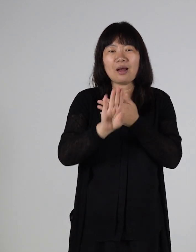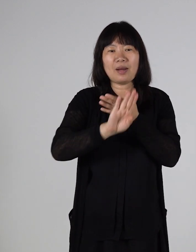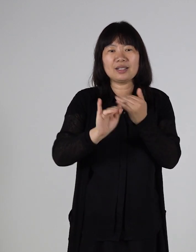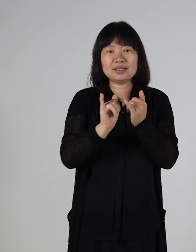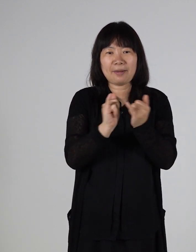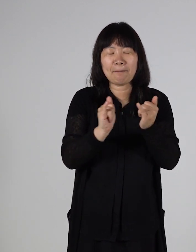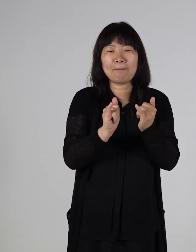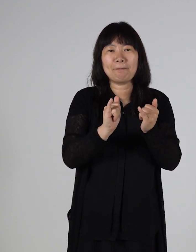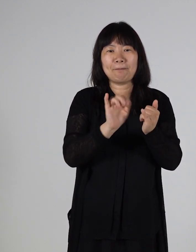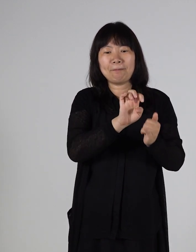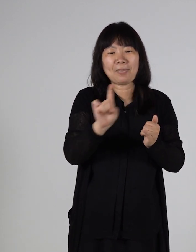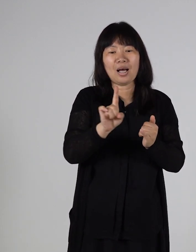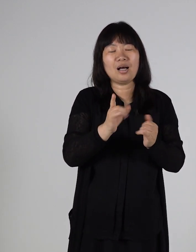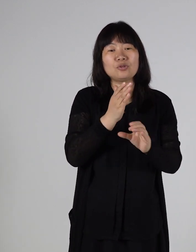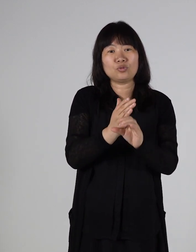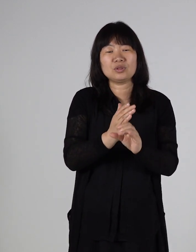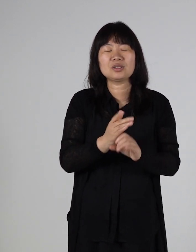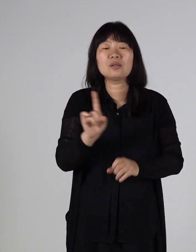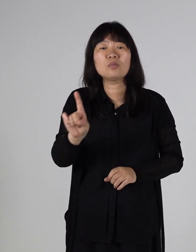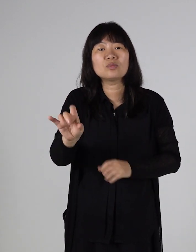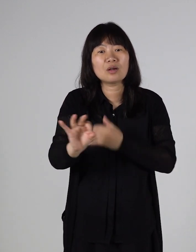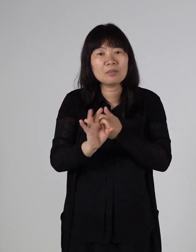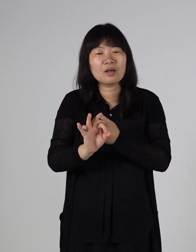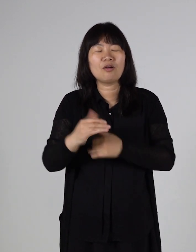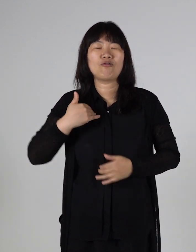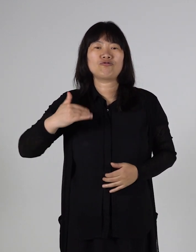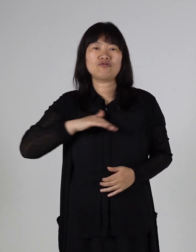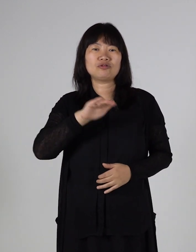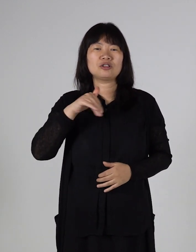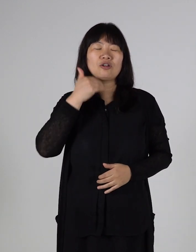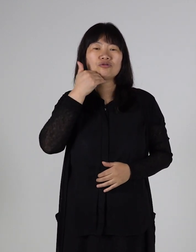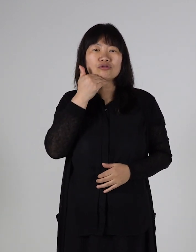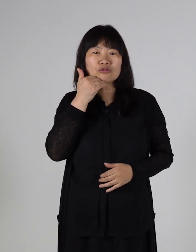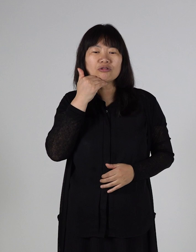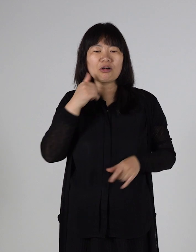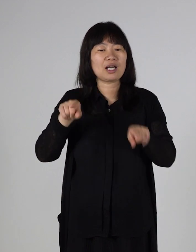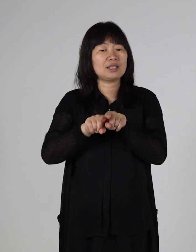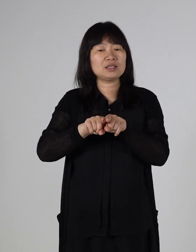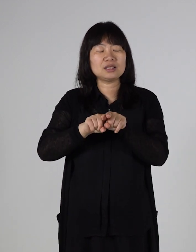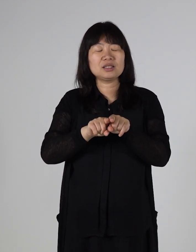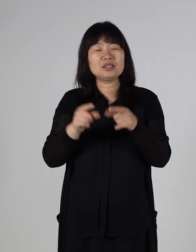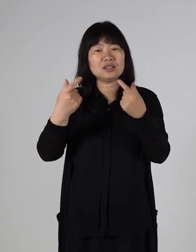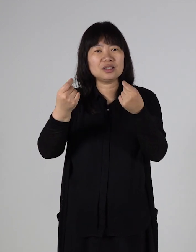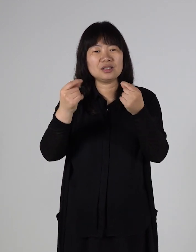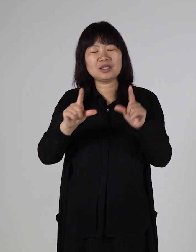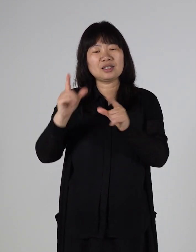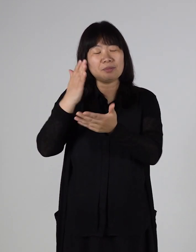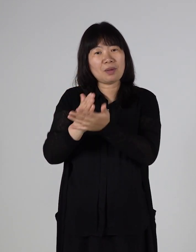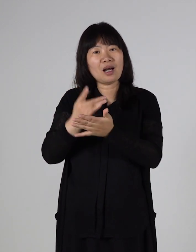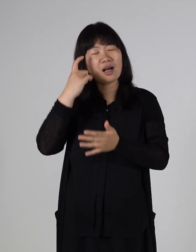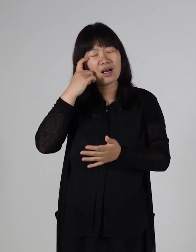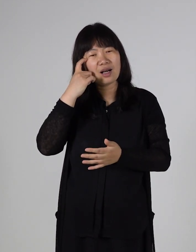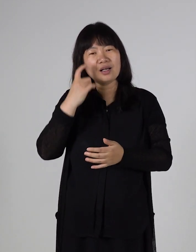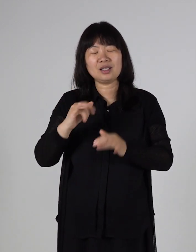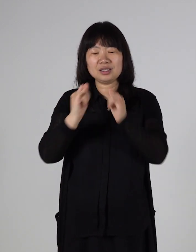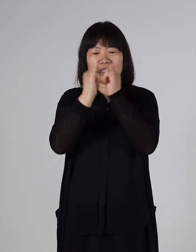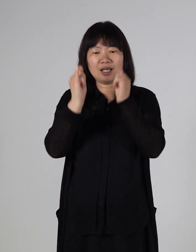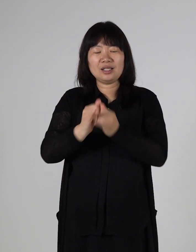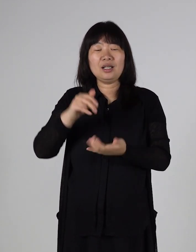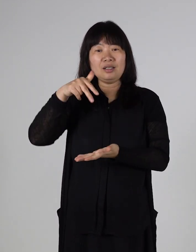중심으로 그러면 우린 누구같이 살지 말아야 되는가?